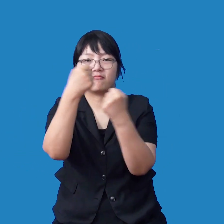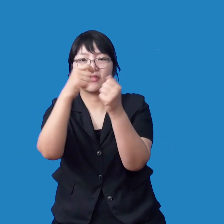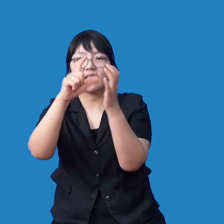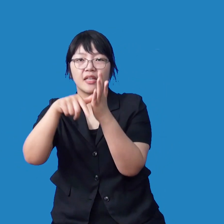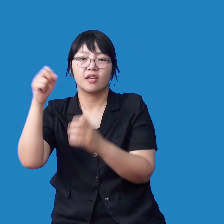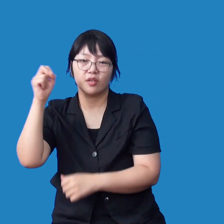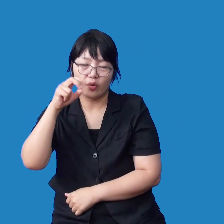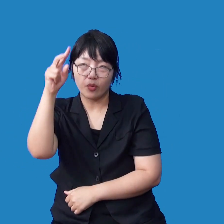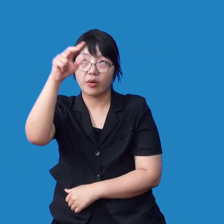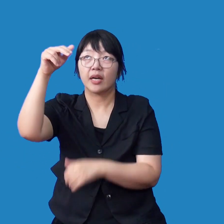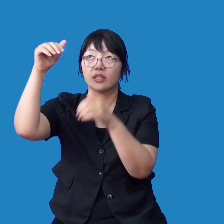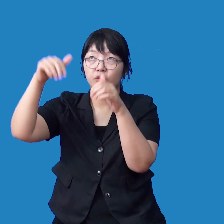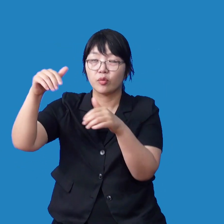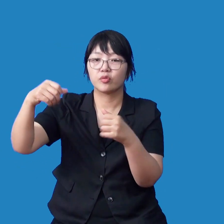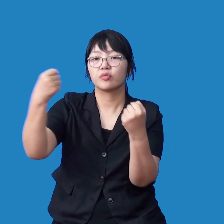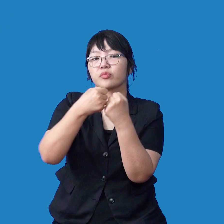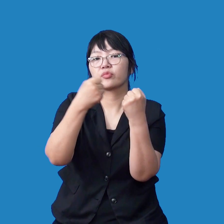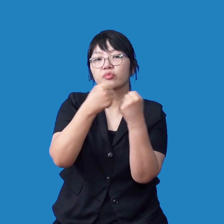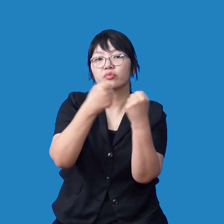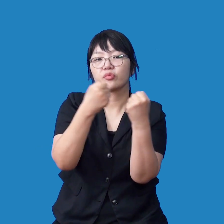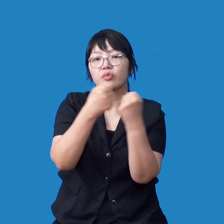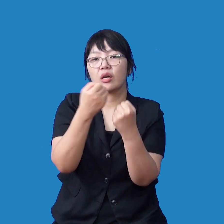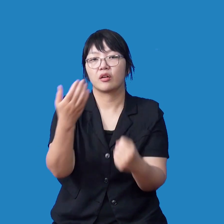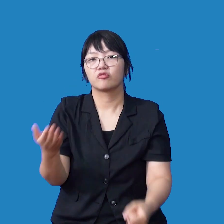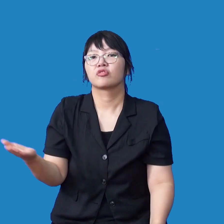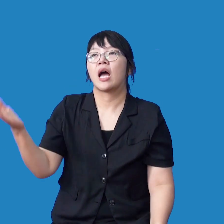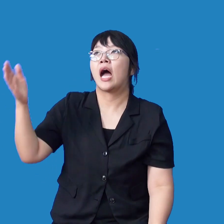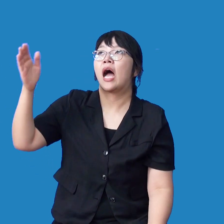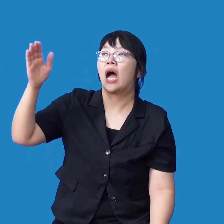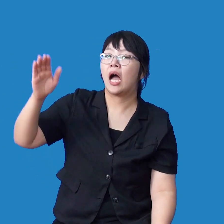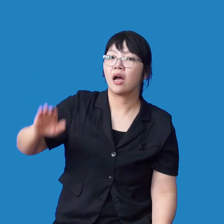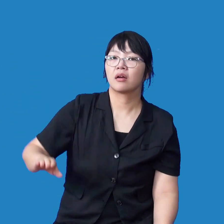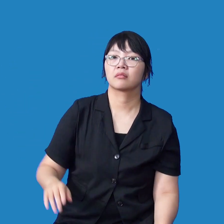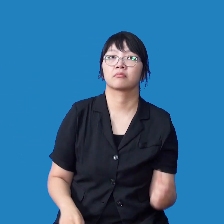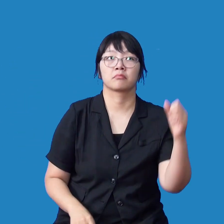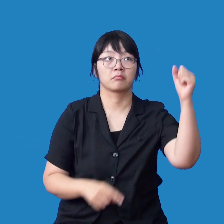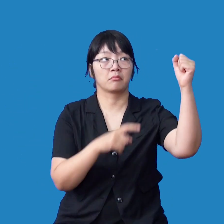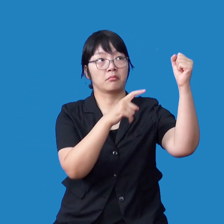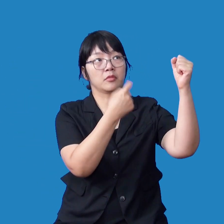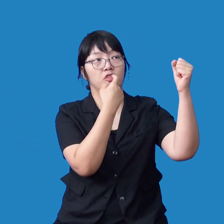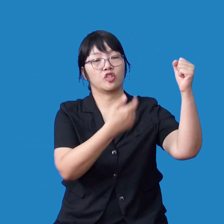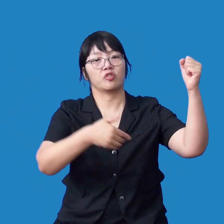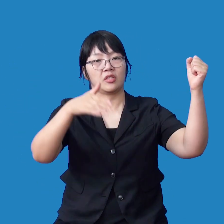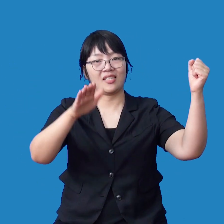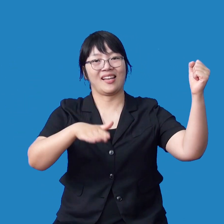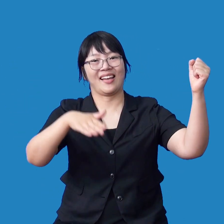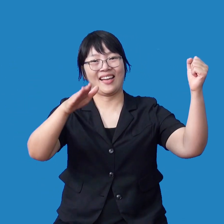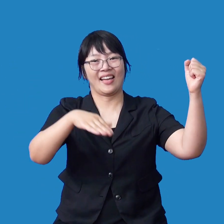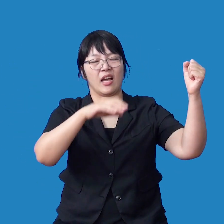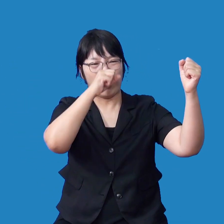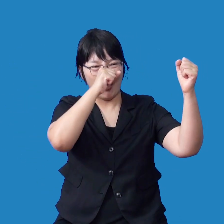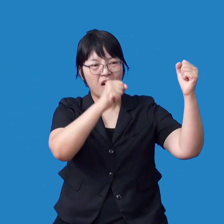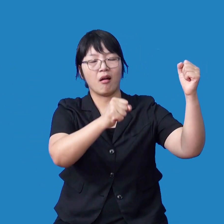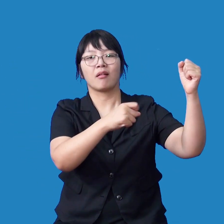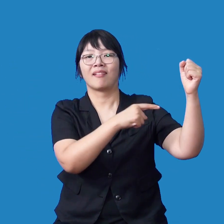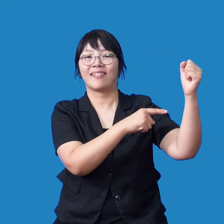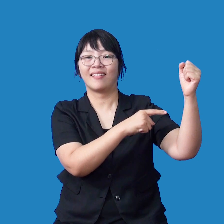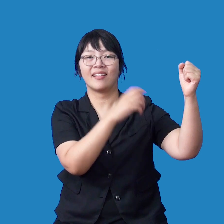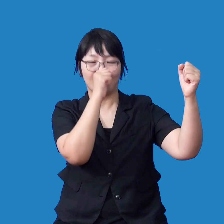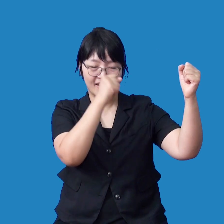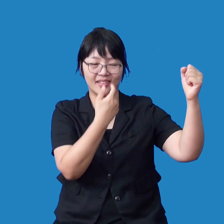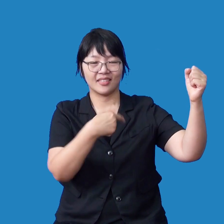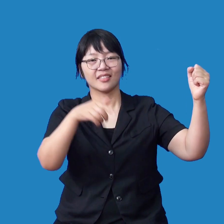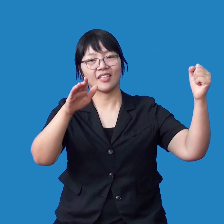그의 사자들도 싸우나. 자, 이 편에 미가엘이 있어요. 미가엘은 선한 천사장이에요. 선한